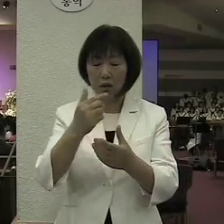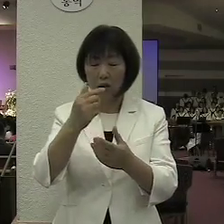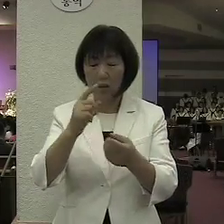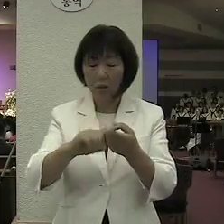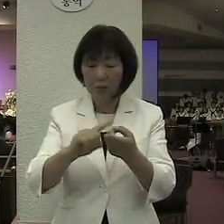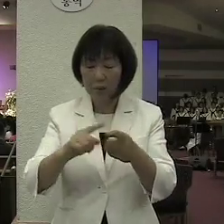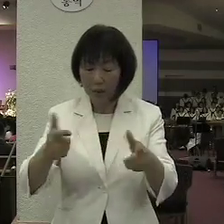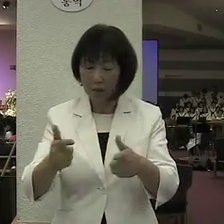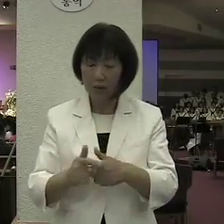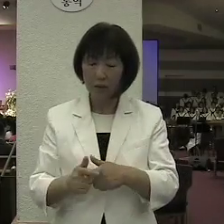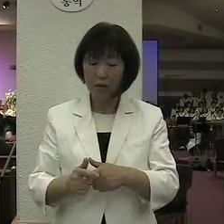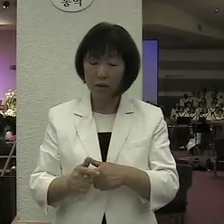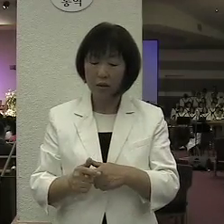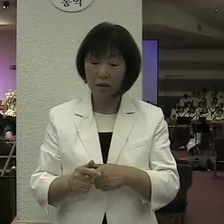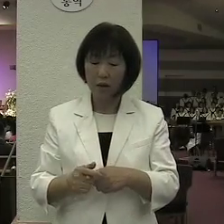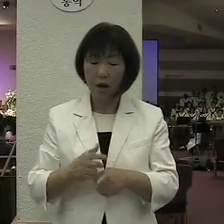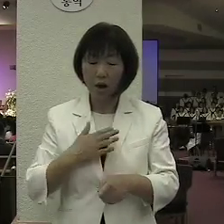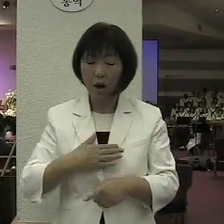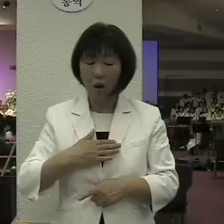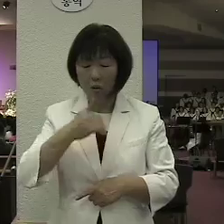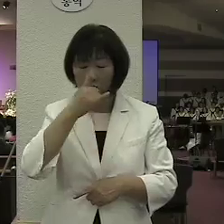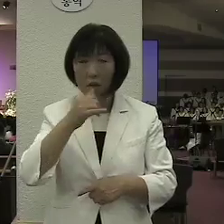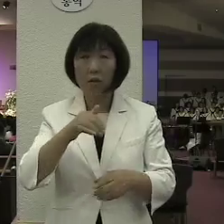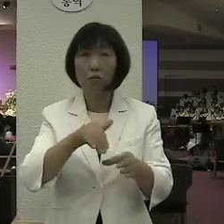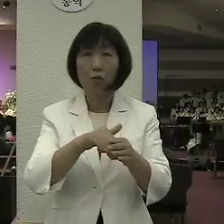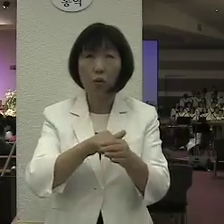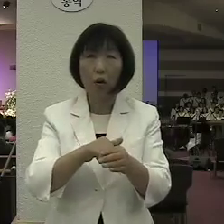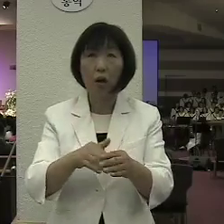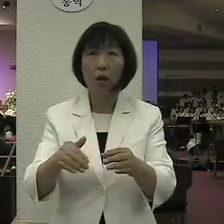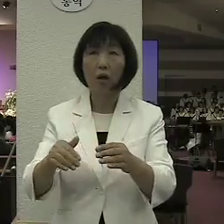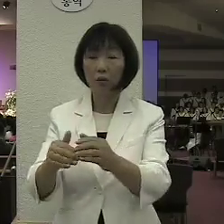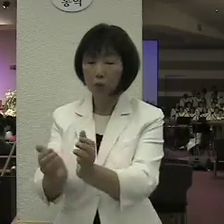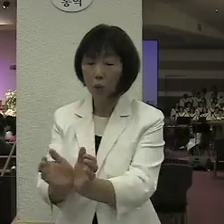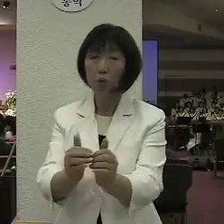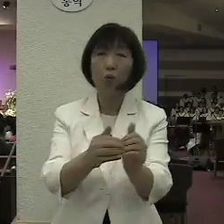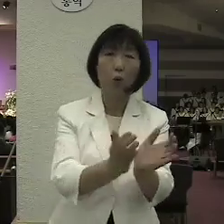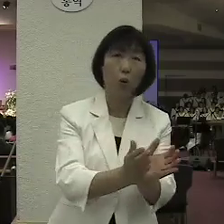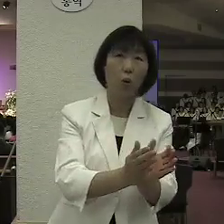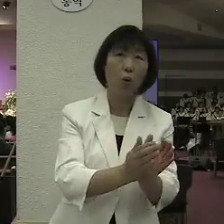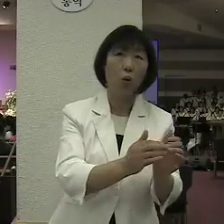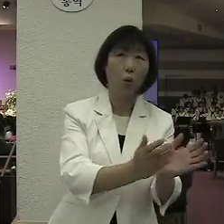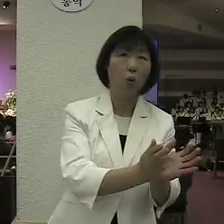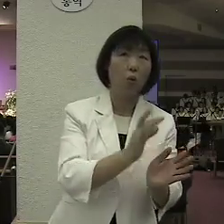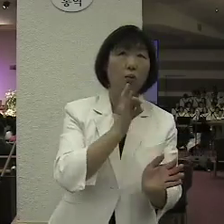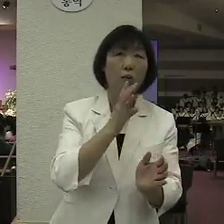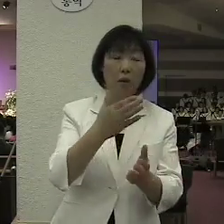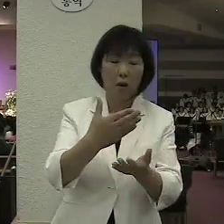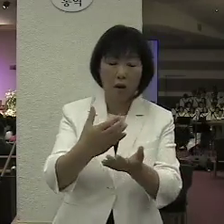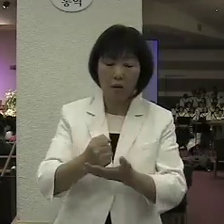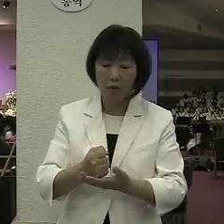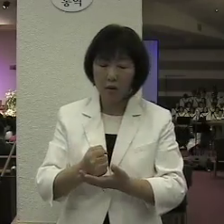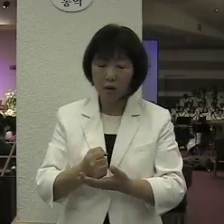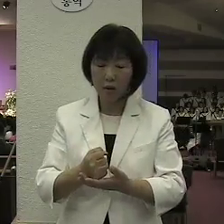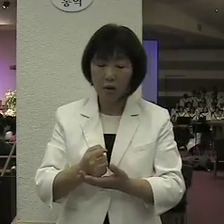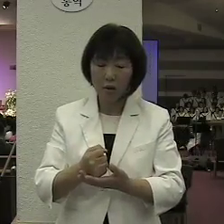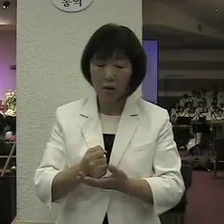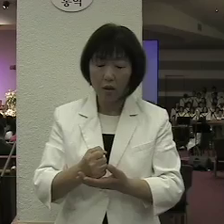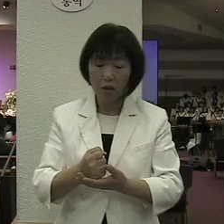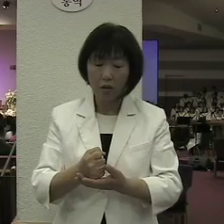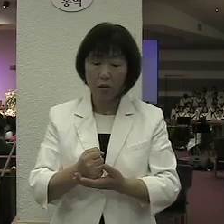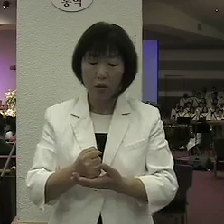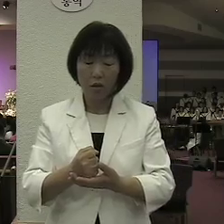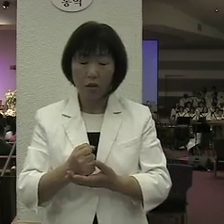이 각 문화의 독특성이 좀 예민한 편이에요. 그래서 우리 한국인들에게는